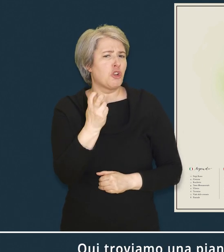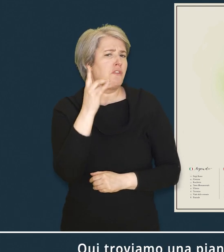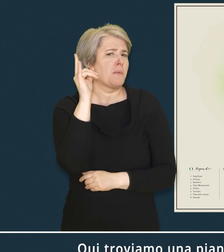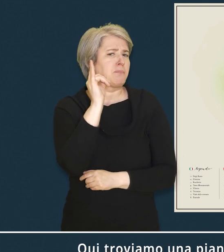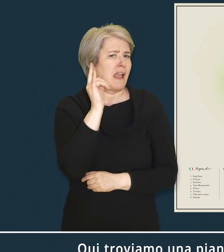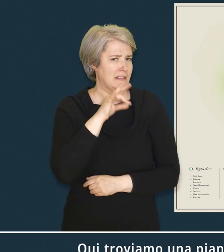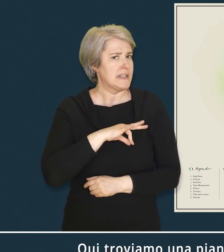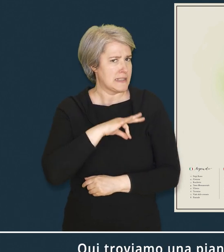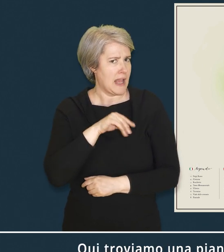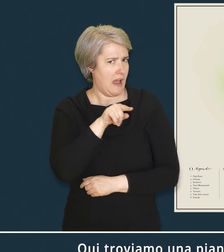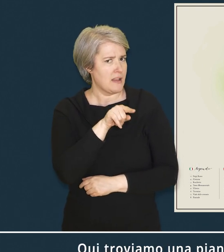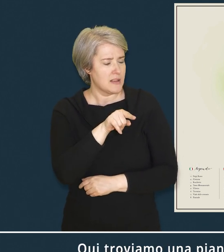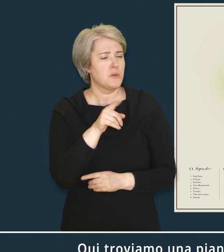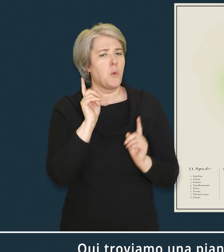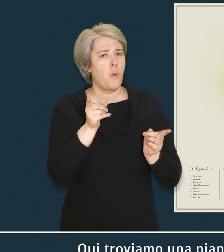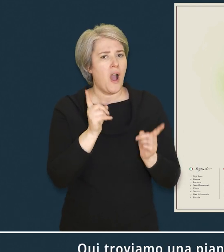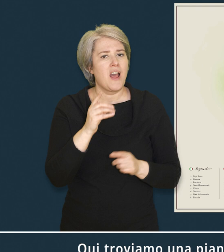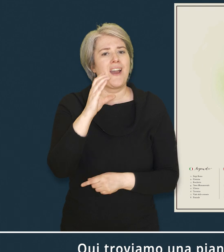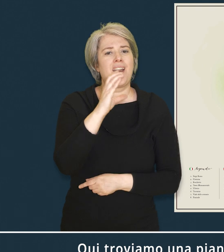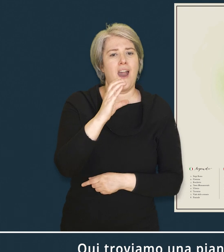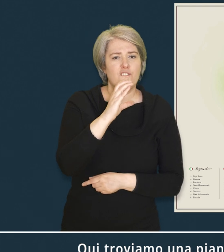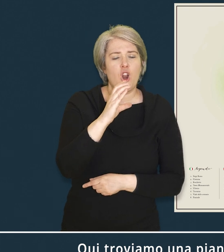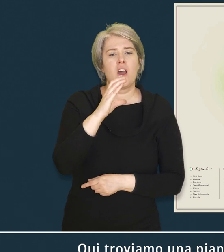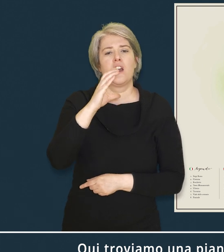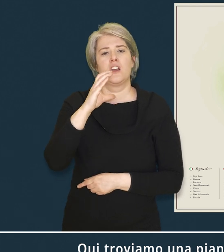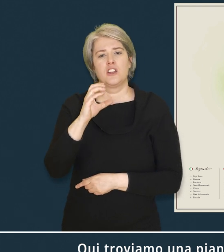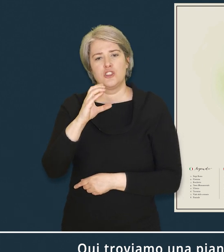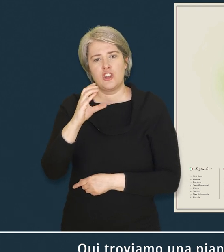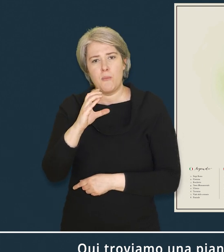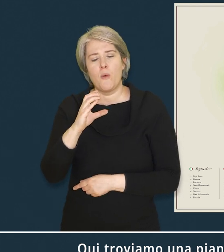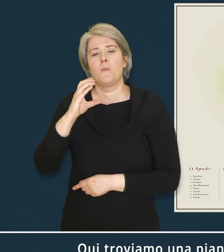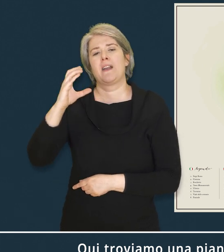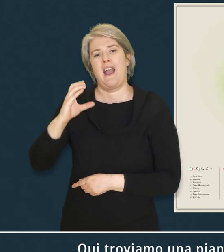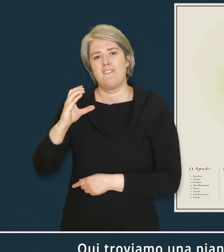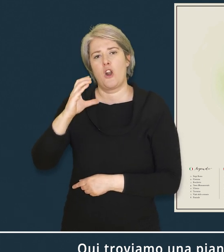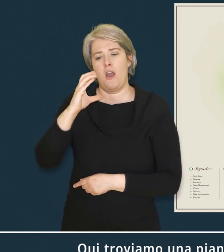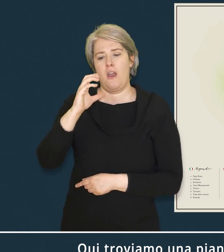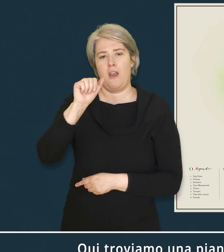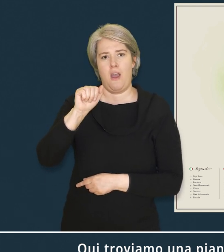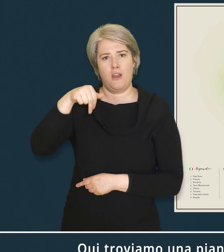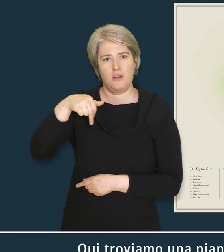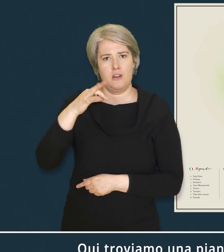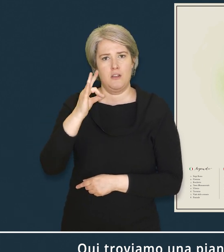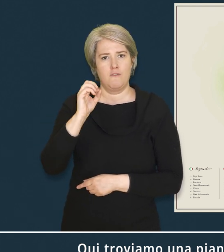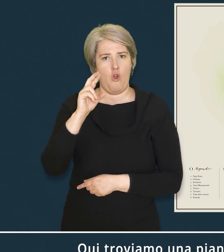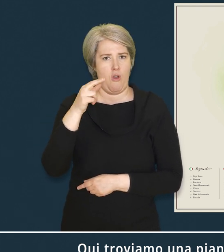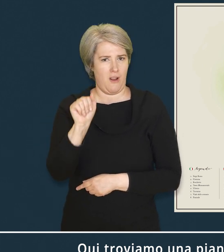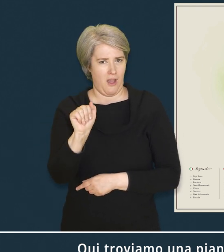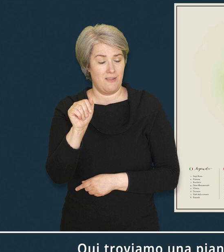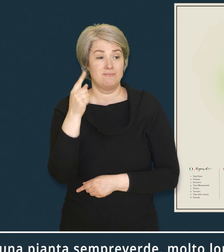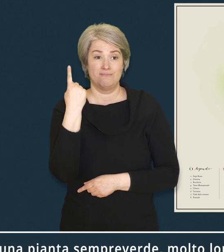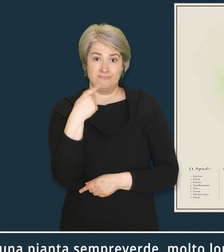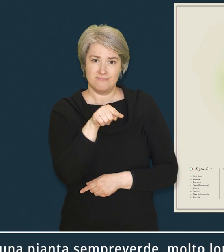Qui troverai una pianta piuttosto interessante. Si tratta della Camphora cinnamomum